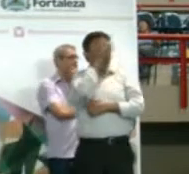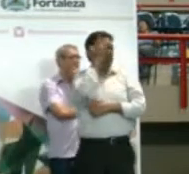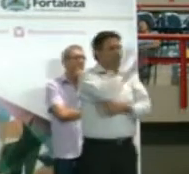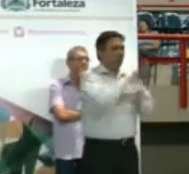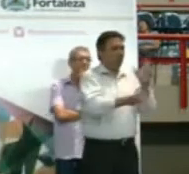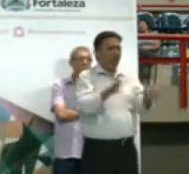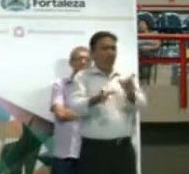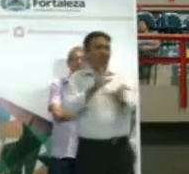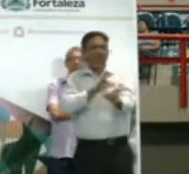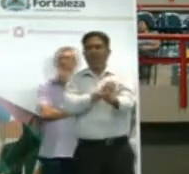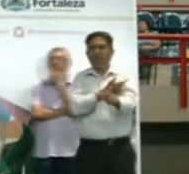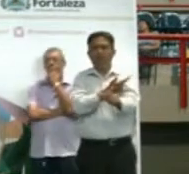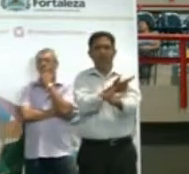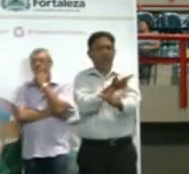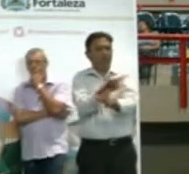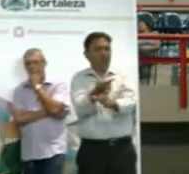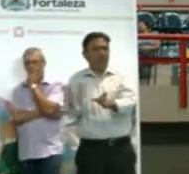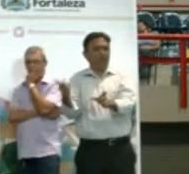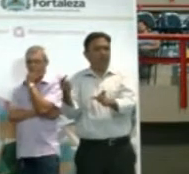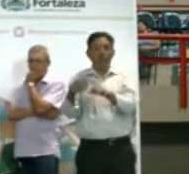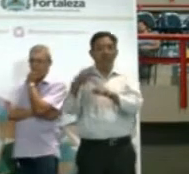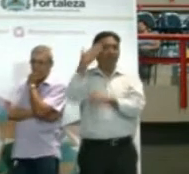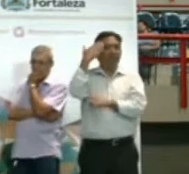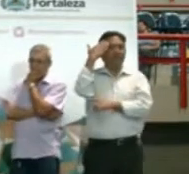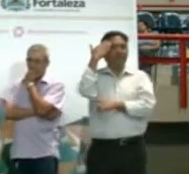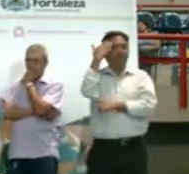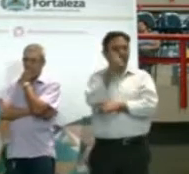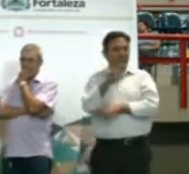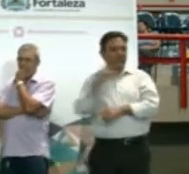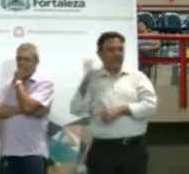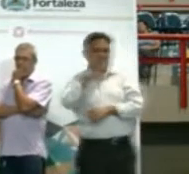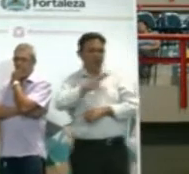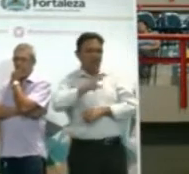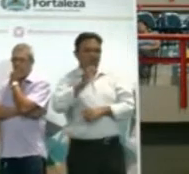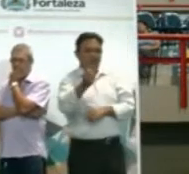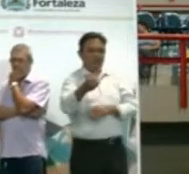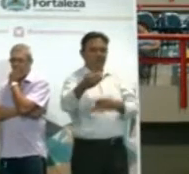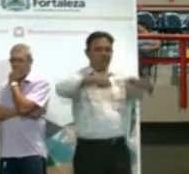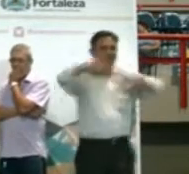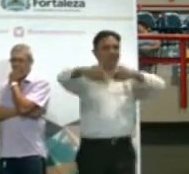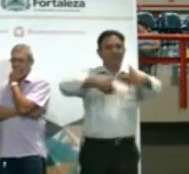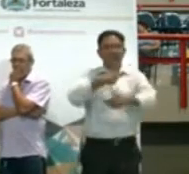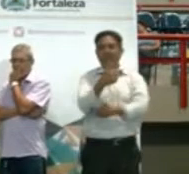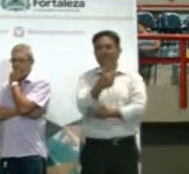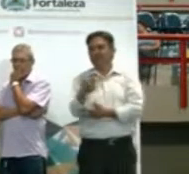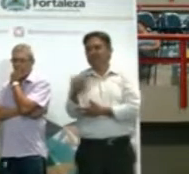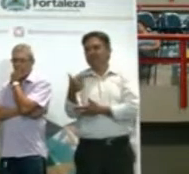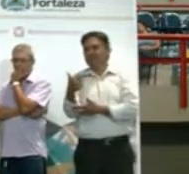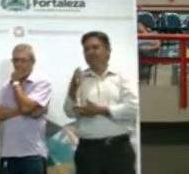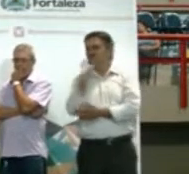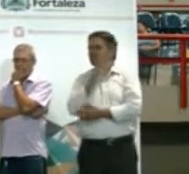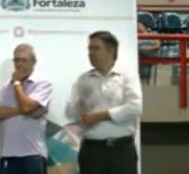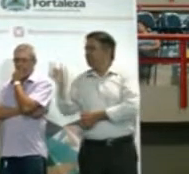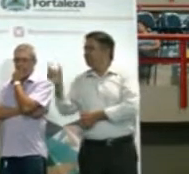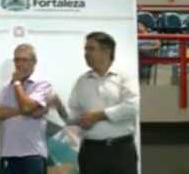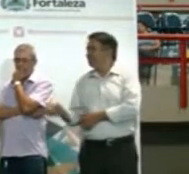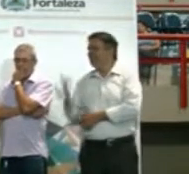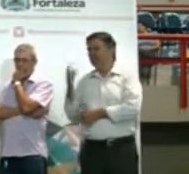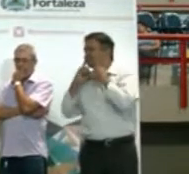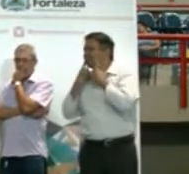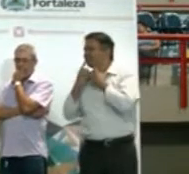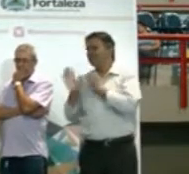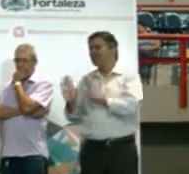reinado, pois sabia não ia ser amado. Amor, não chora. Eu volto